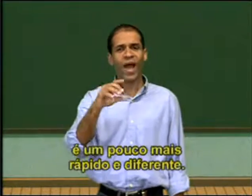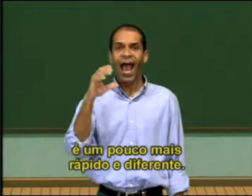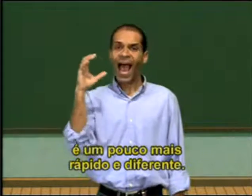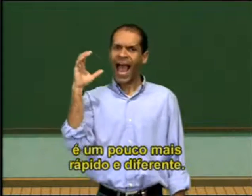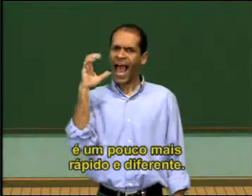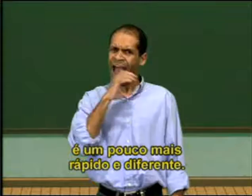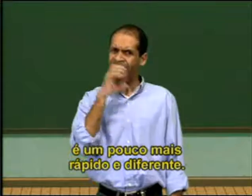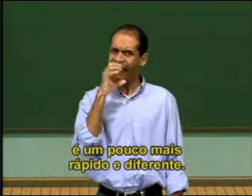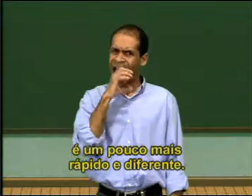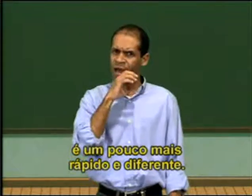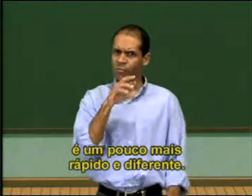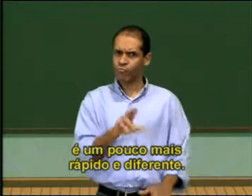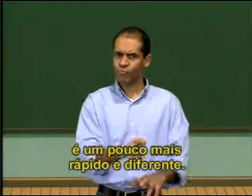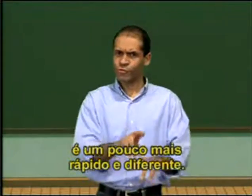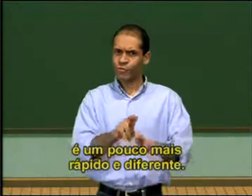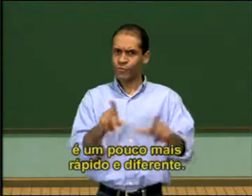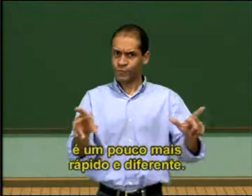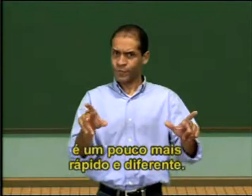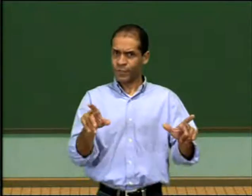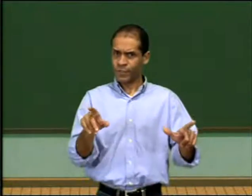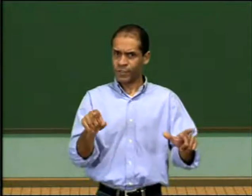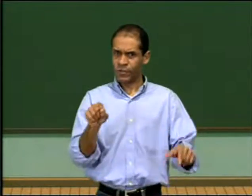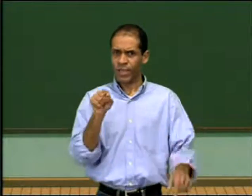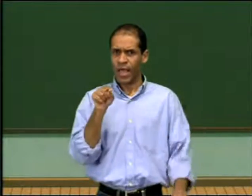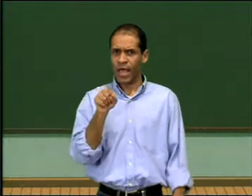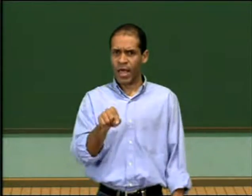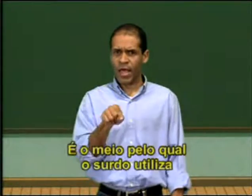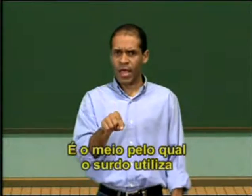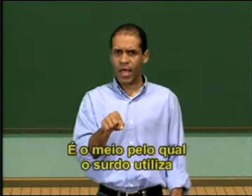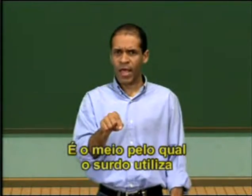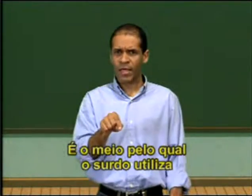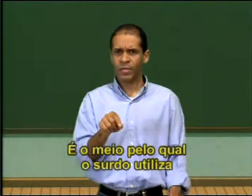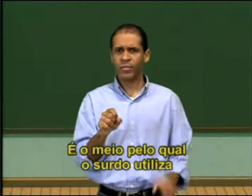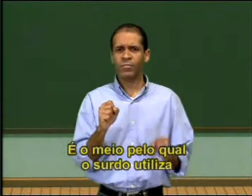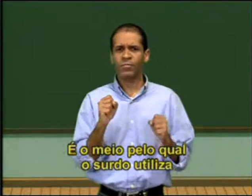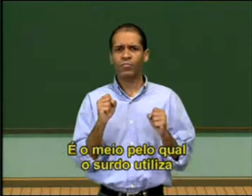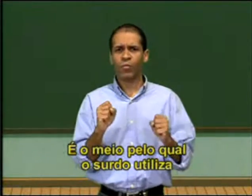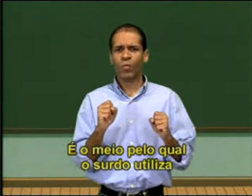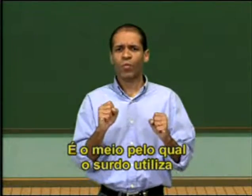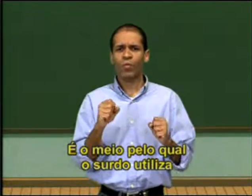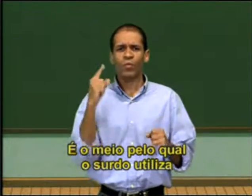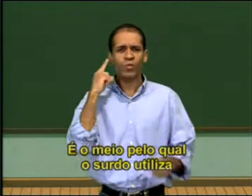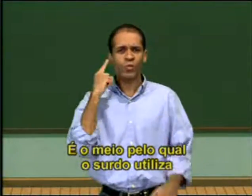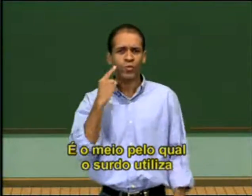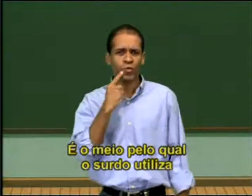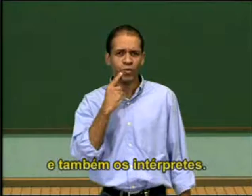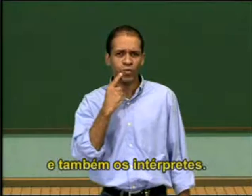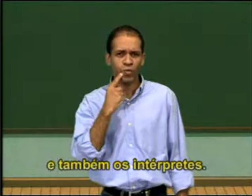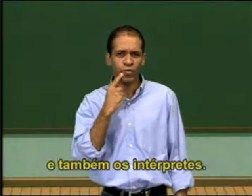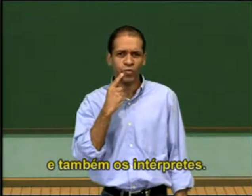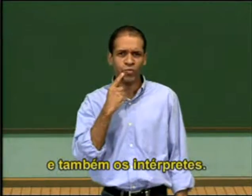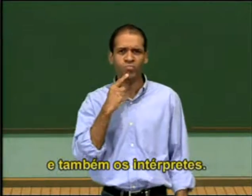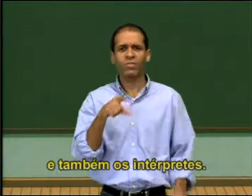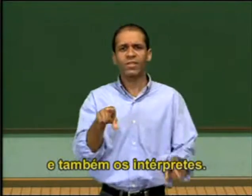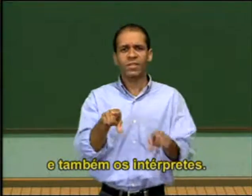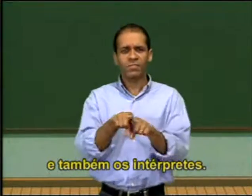é um pouco mais rápido e diferente. É o meio pelo qual o surdo utiliza e também os intérpretes.